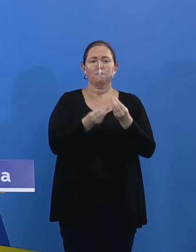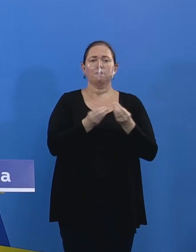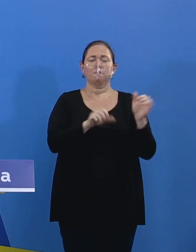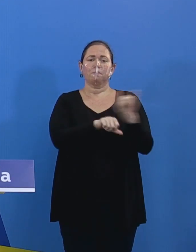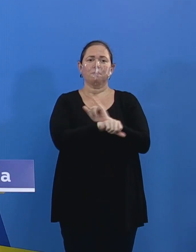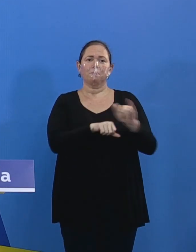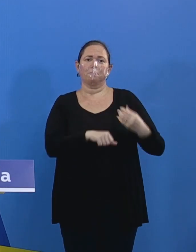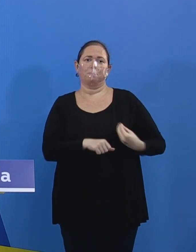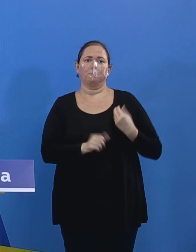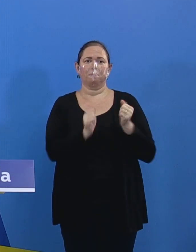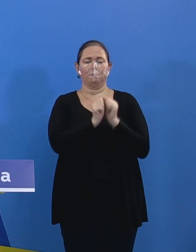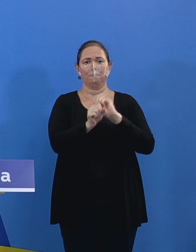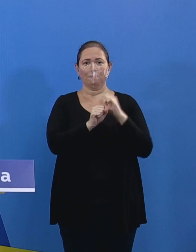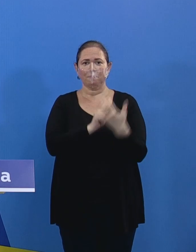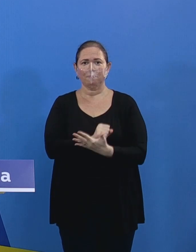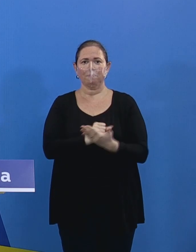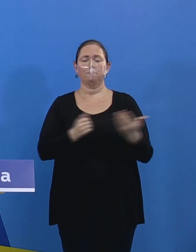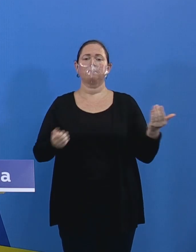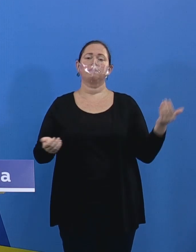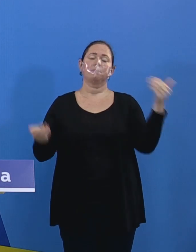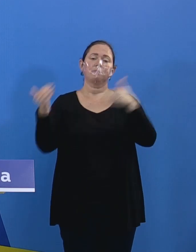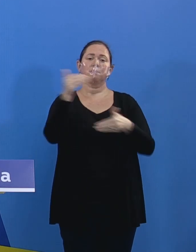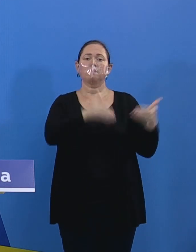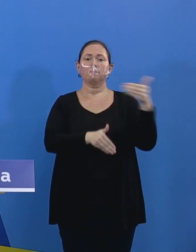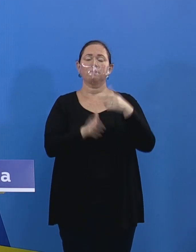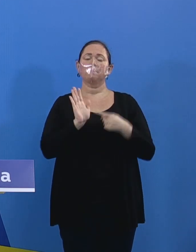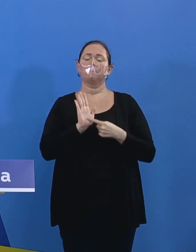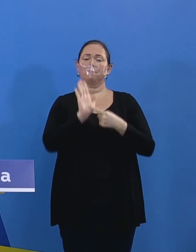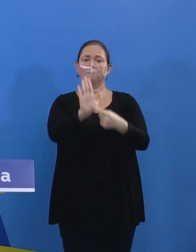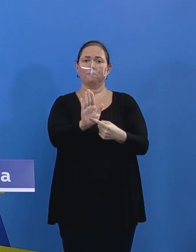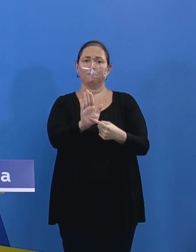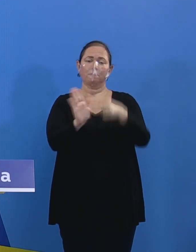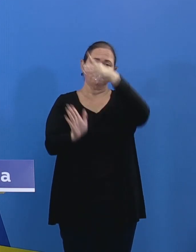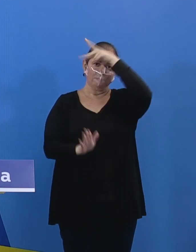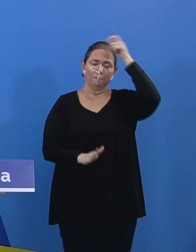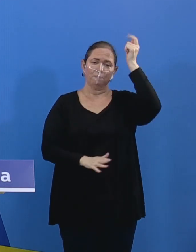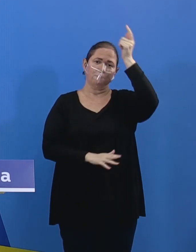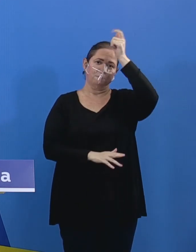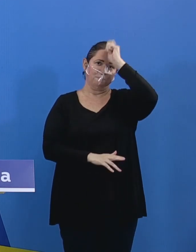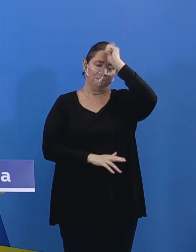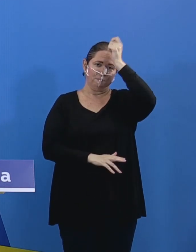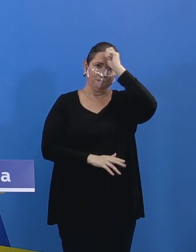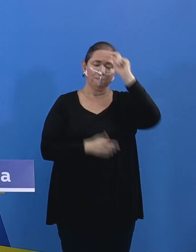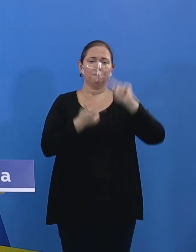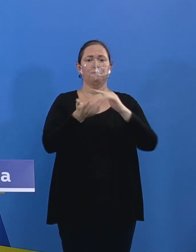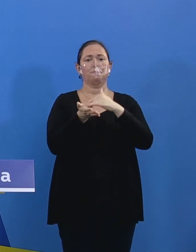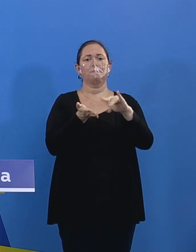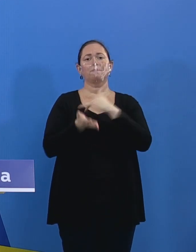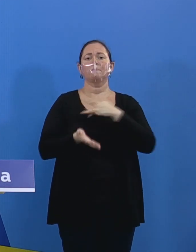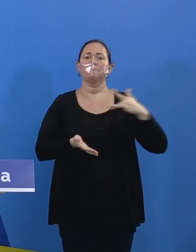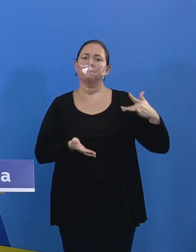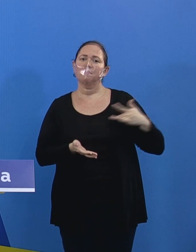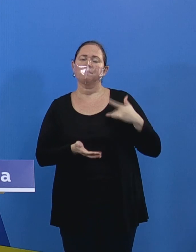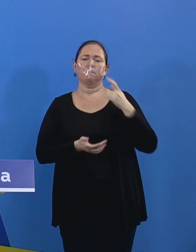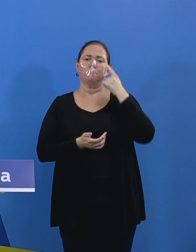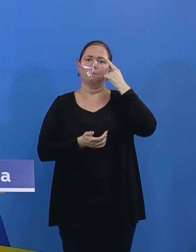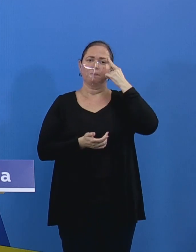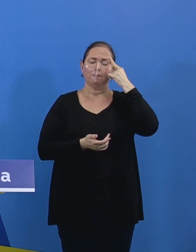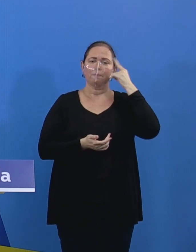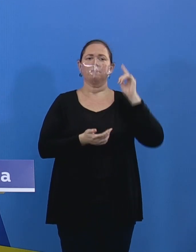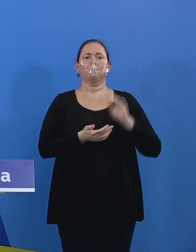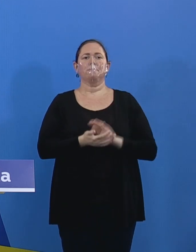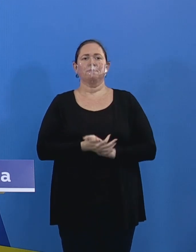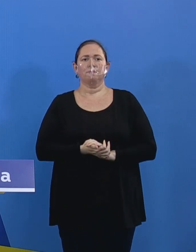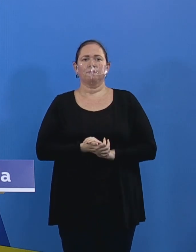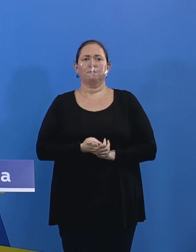convivência com a Covid-19. Participam desta apresentação o prefeito Geraldo Júlio, o secretário de Saúde do Recife, Dr.